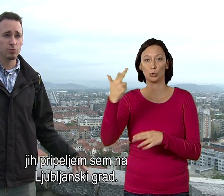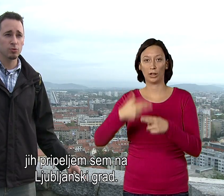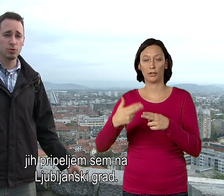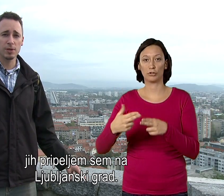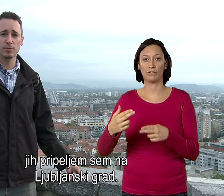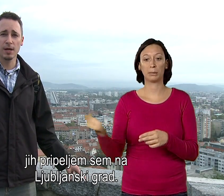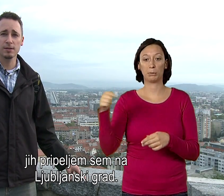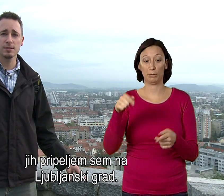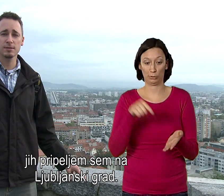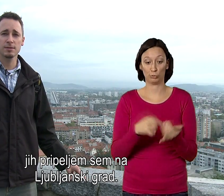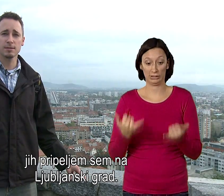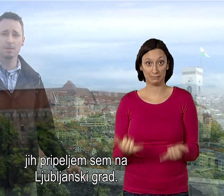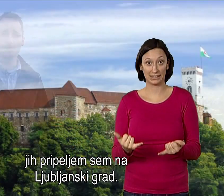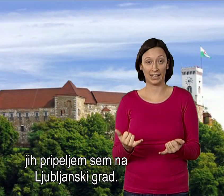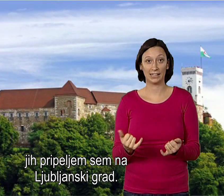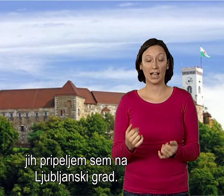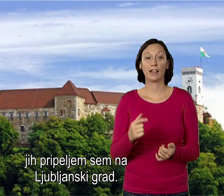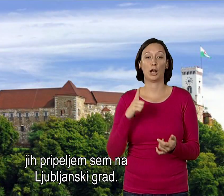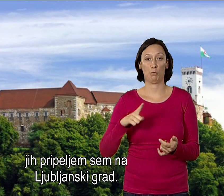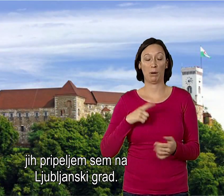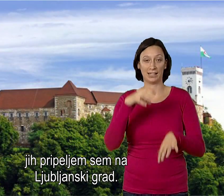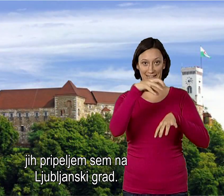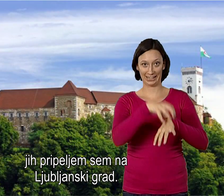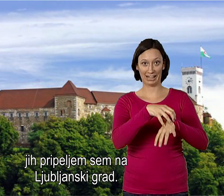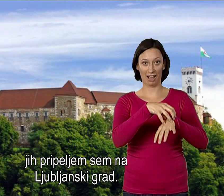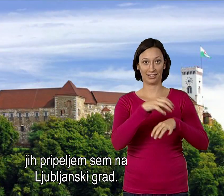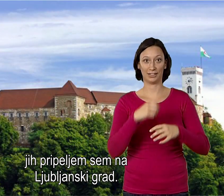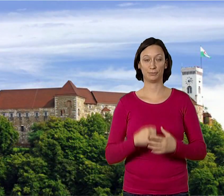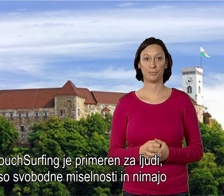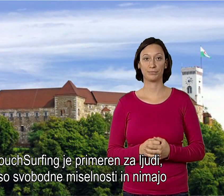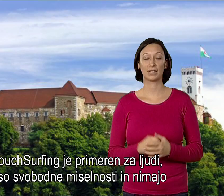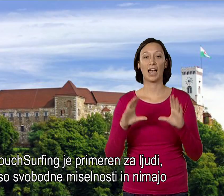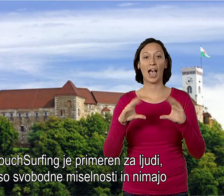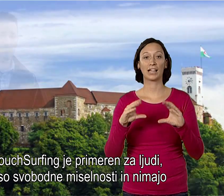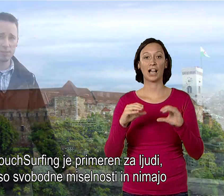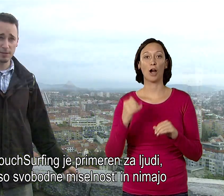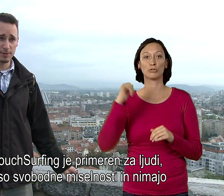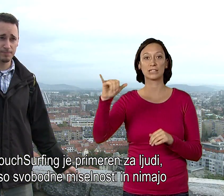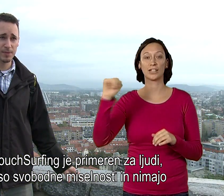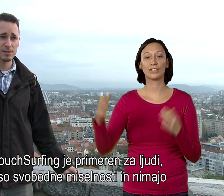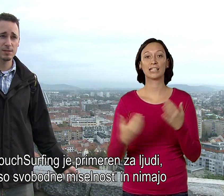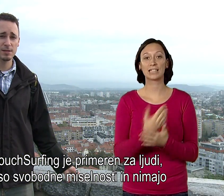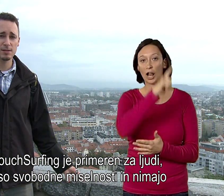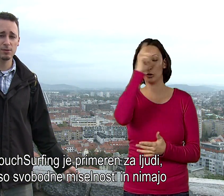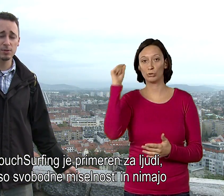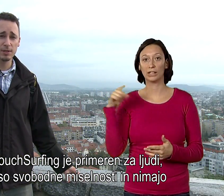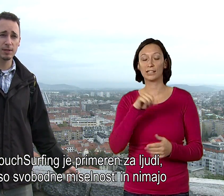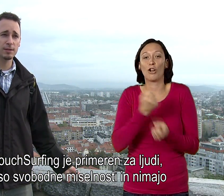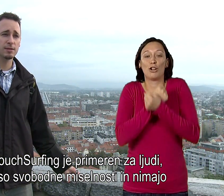točko, kjer smo danes, in sicer Ljubljanski grad. Couchsurfing je zelo fajn zadeva, in sicer za ljudi, ki